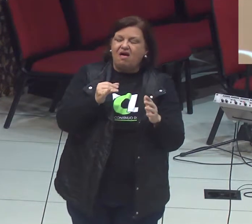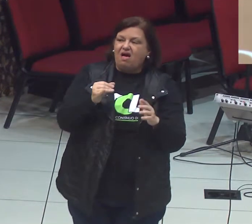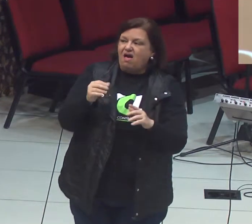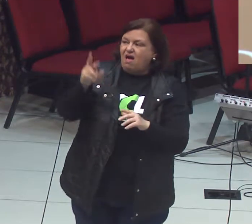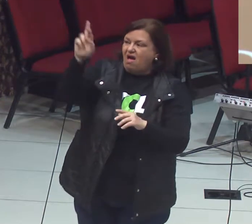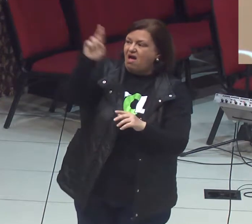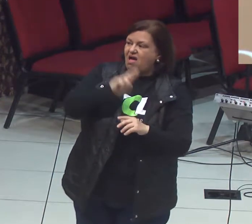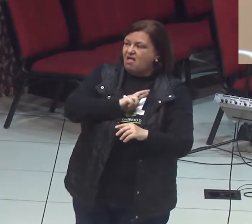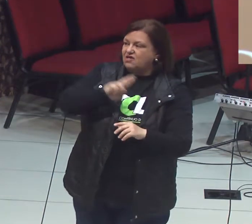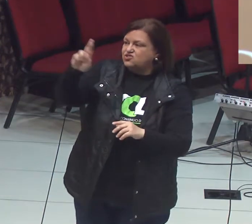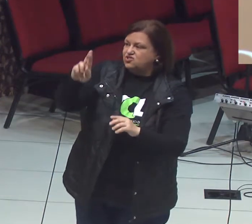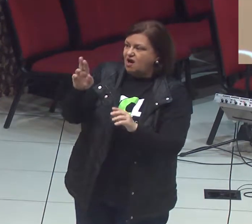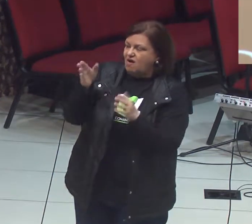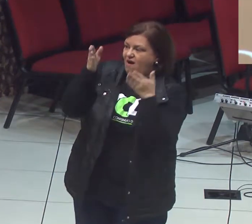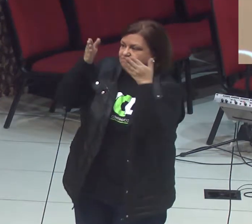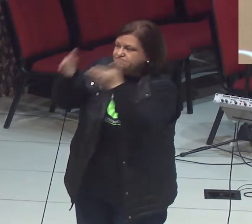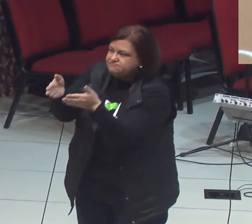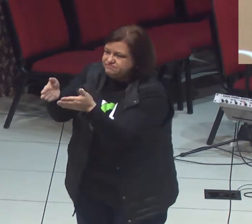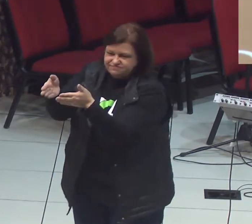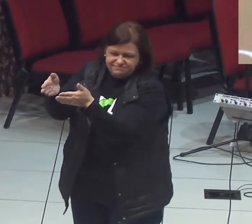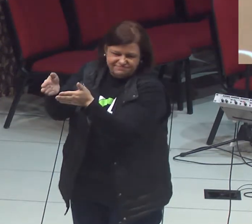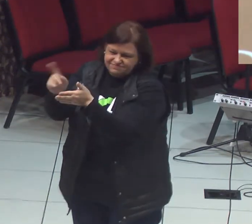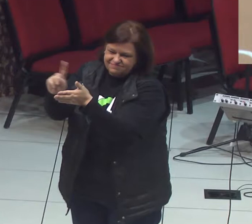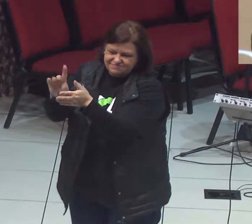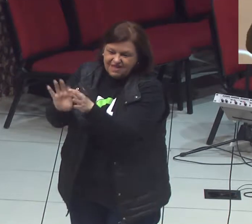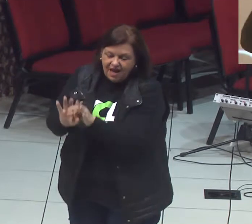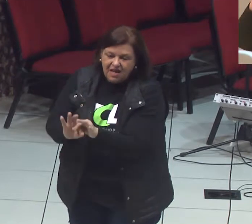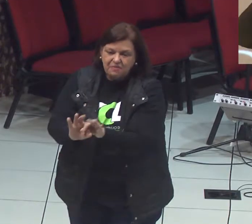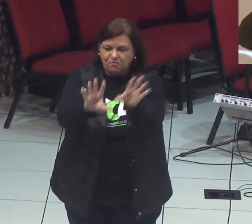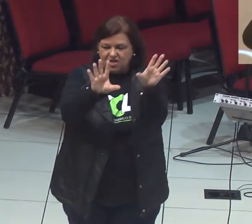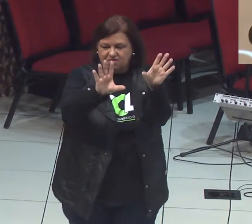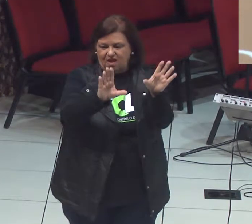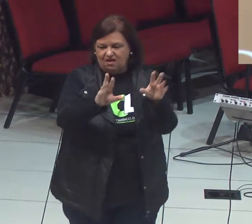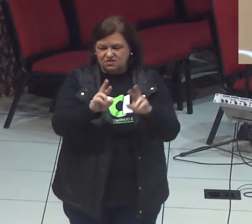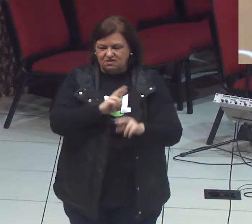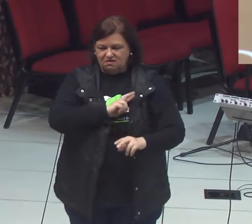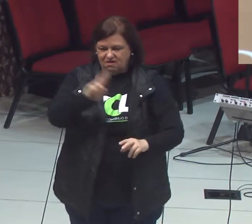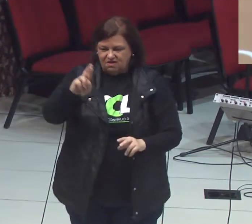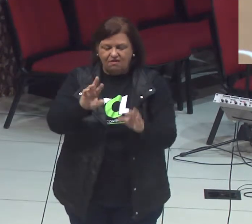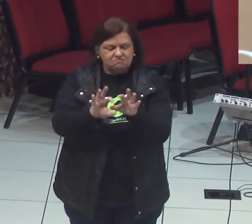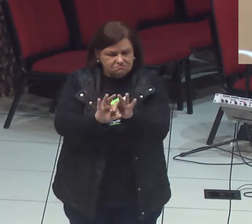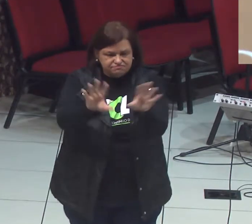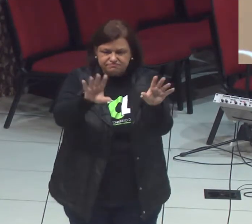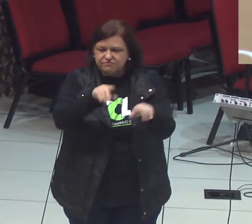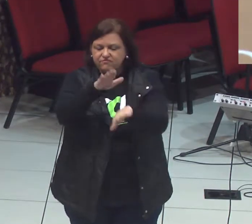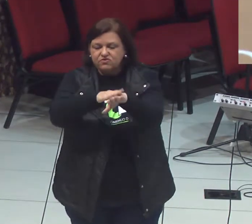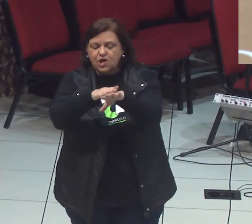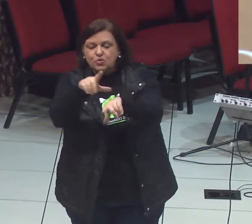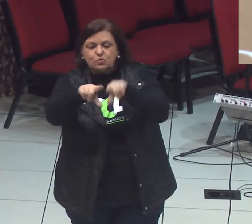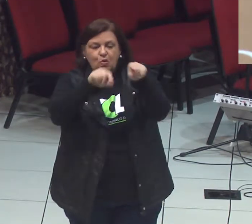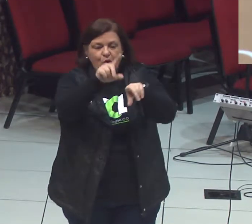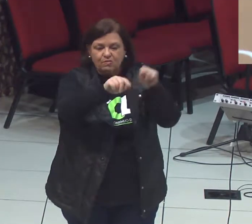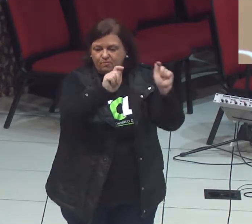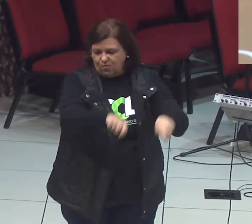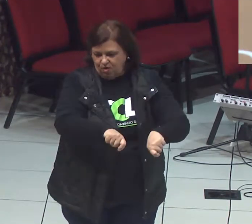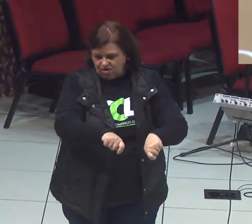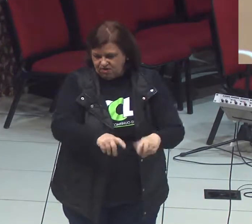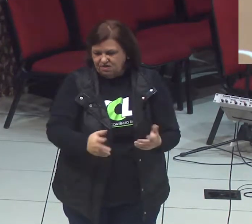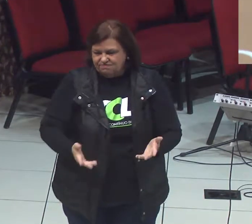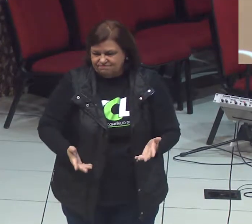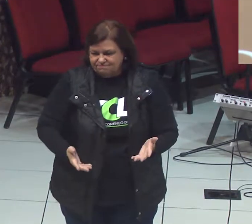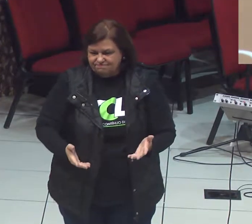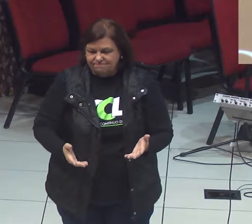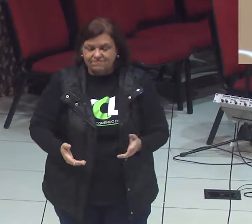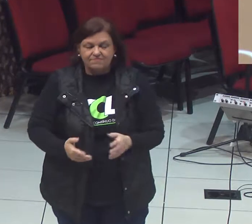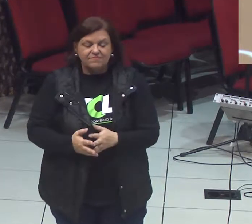vou mencionar 3 dados, né, os quais representam o maior número percentual da nossa população. Tá? O censo